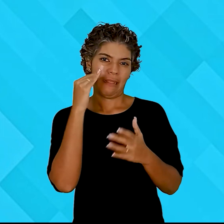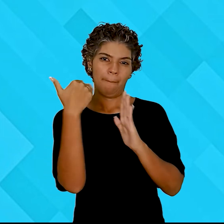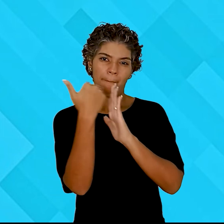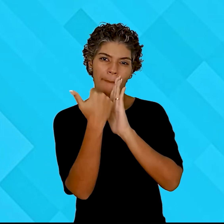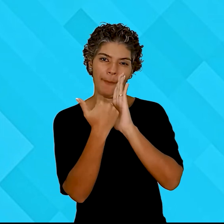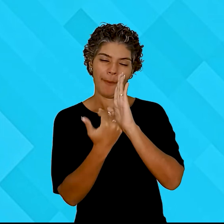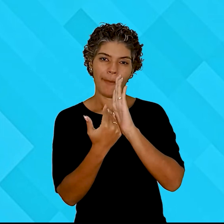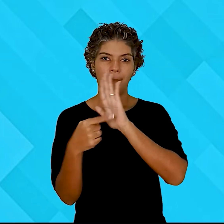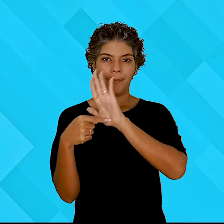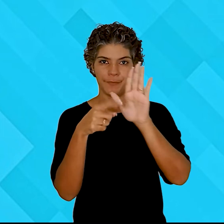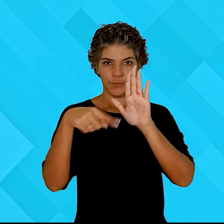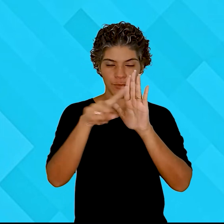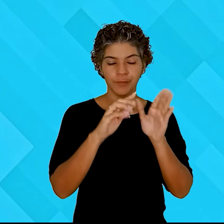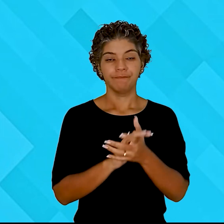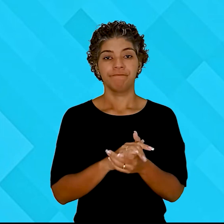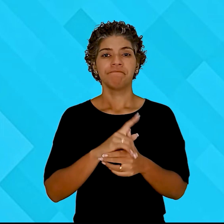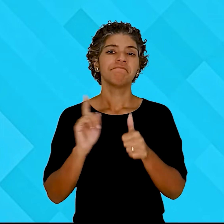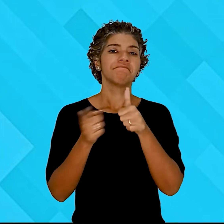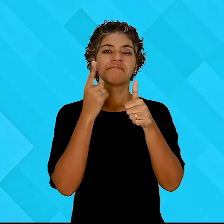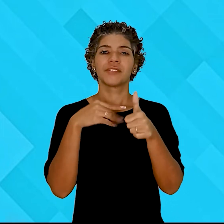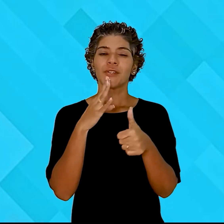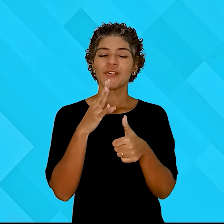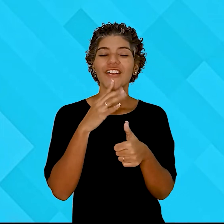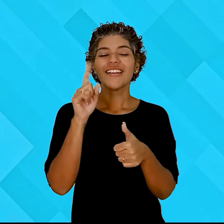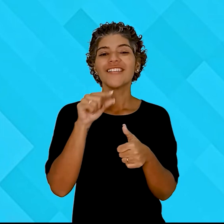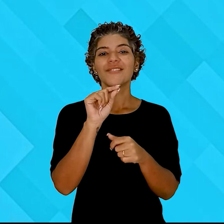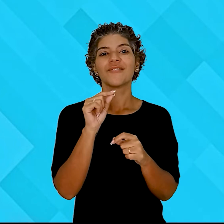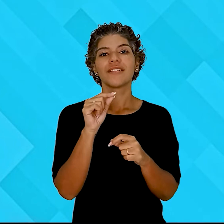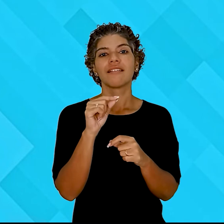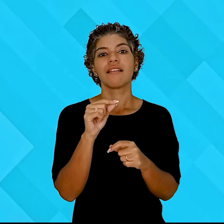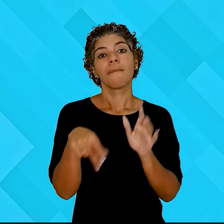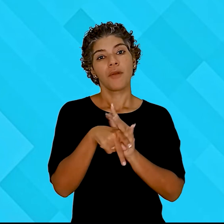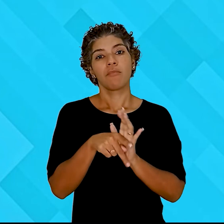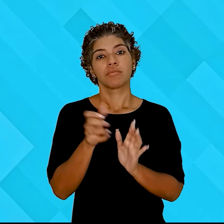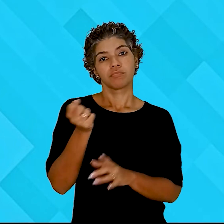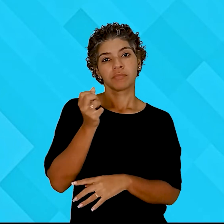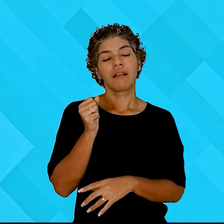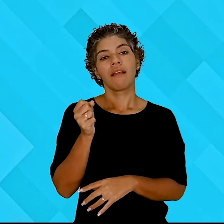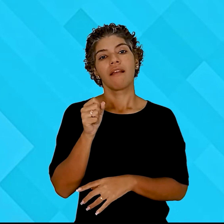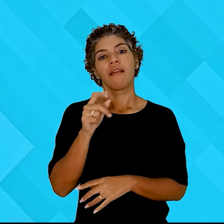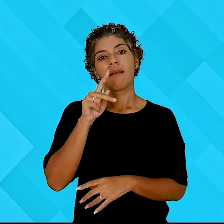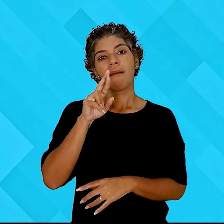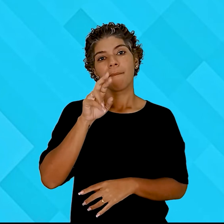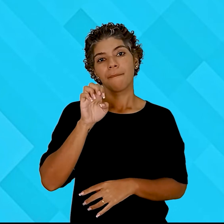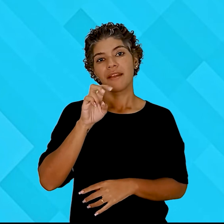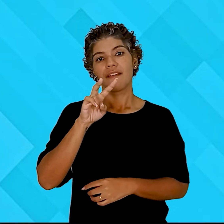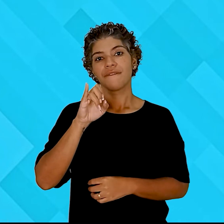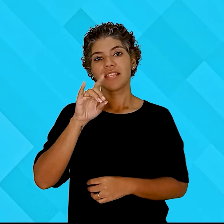deles aqui para vocês. Os primeiros são os mais conhecidos, que são os benefícios previdenciários, onde a gente está falando sobre aposentadoria